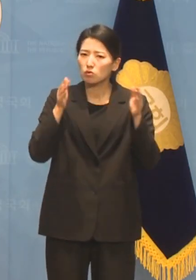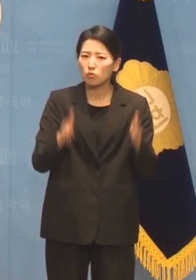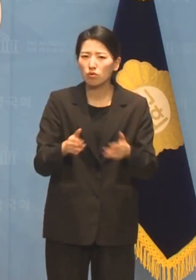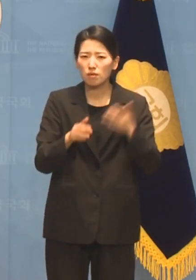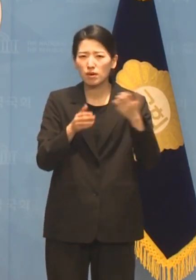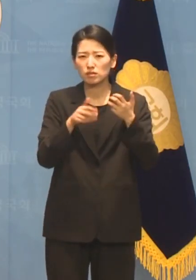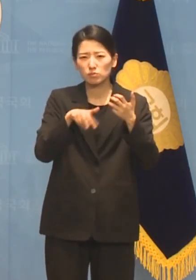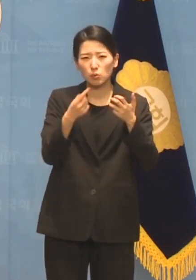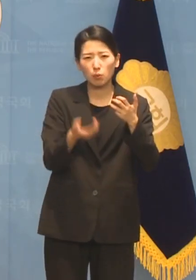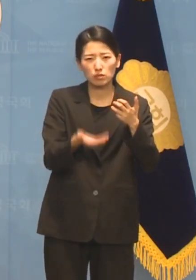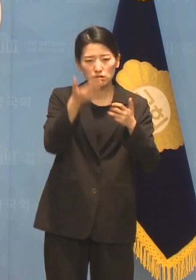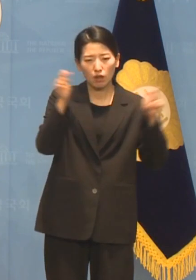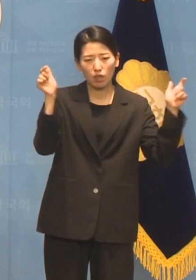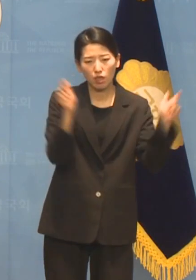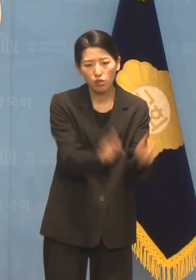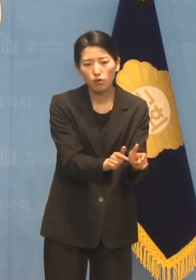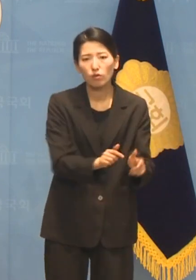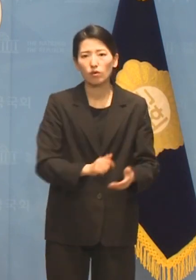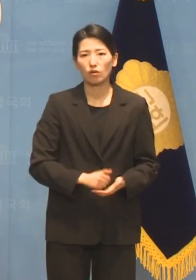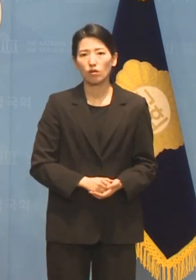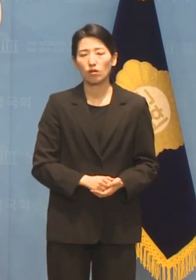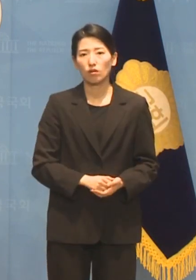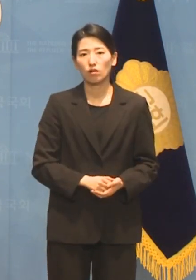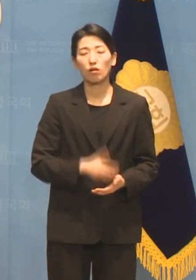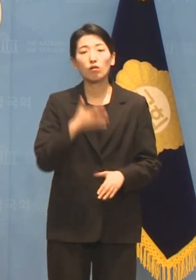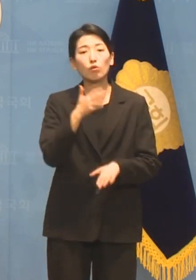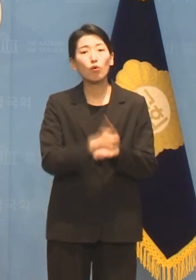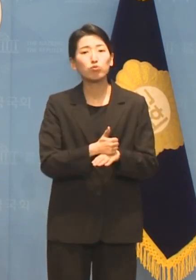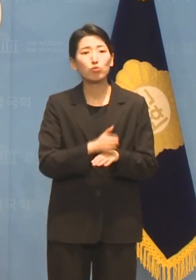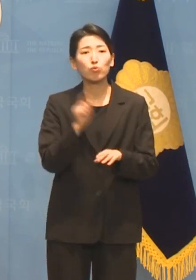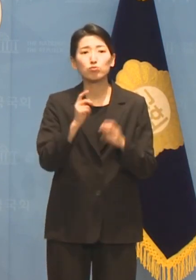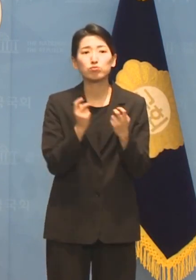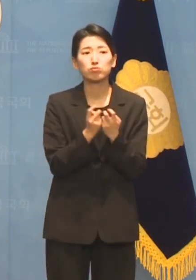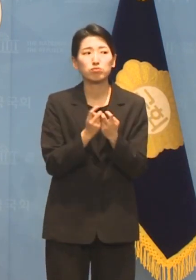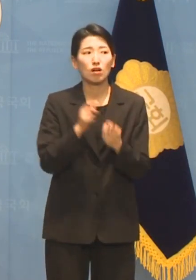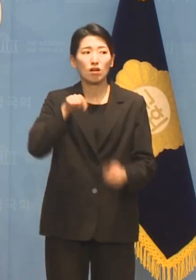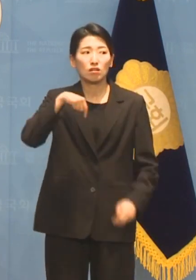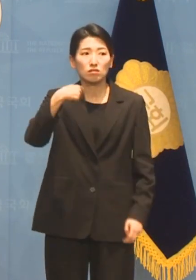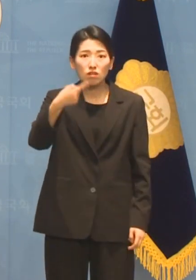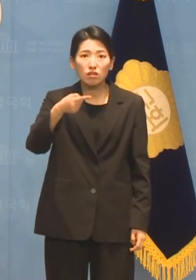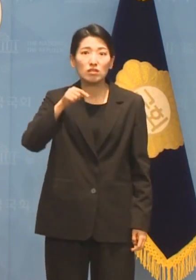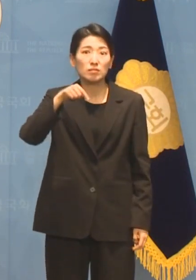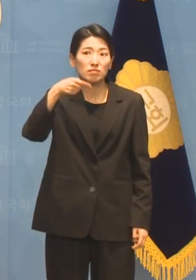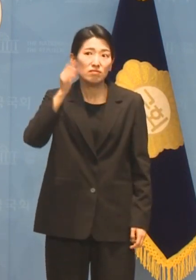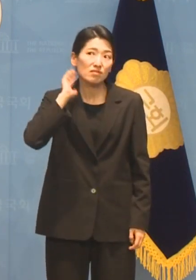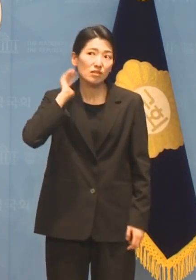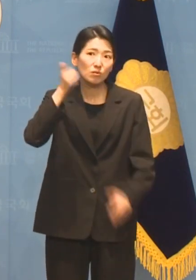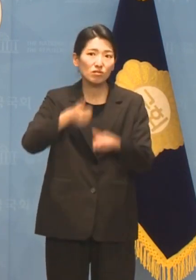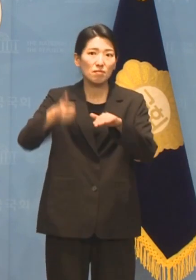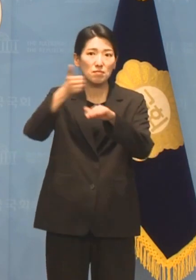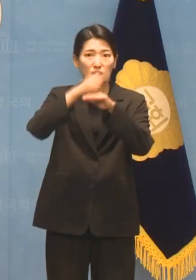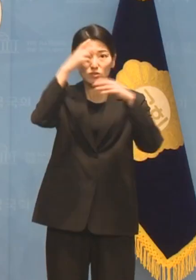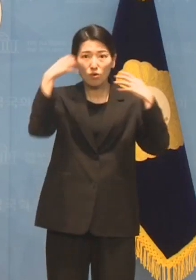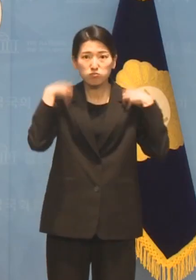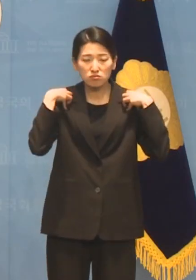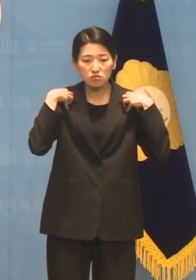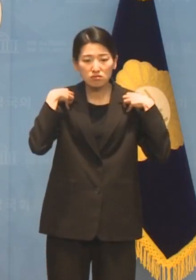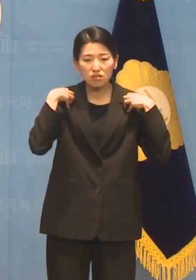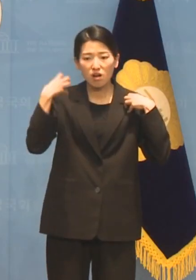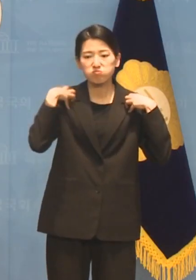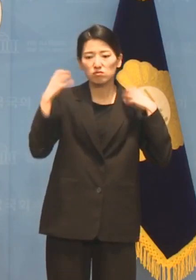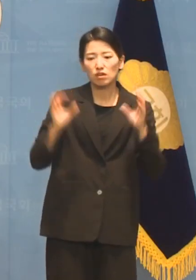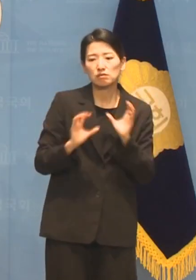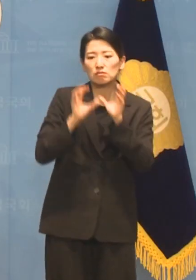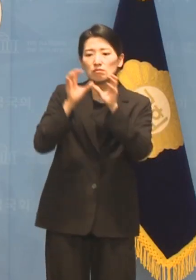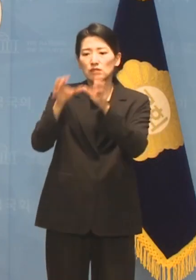전망됩니다. 그 감세 효과는 결국 미래의 차기 정부에 전가되어 재정을 어렵게 할 것입니다.